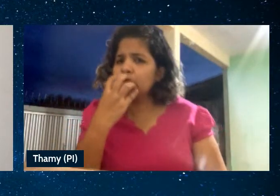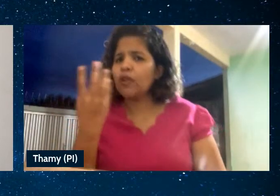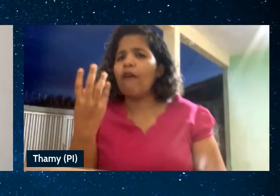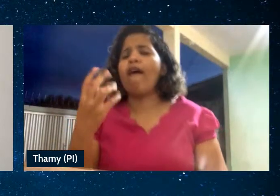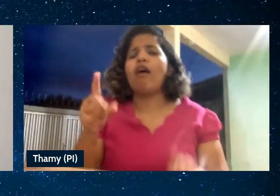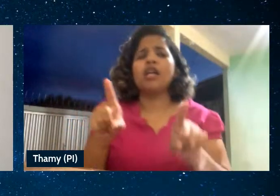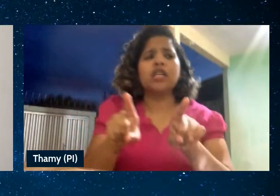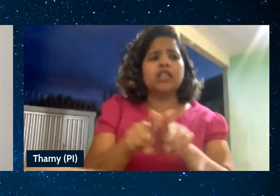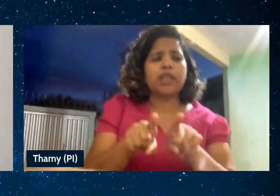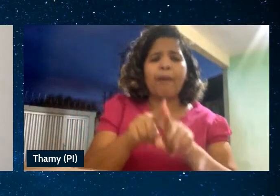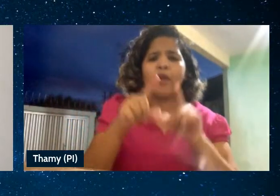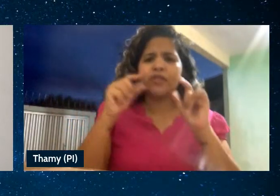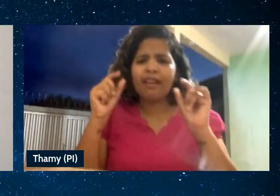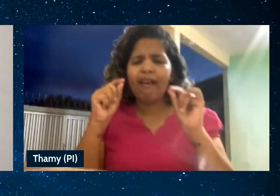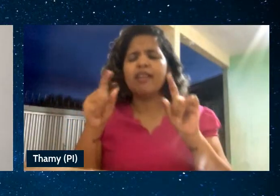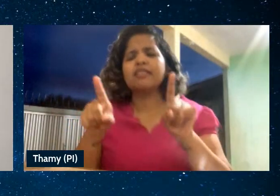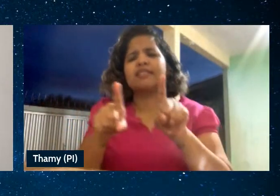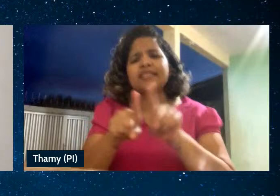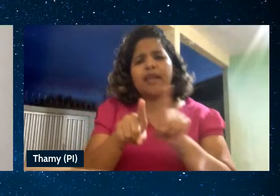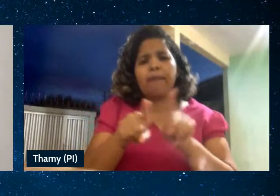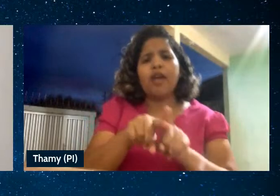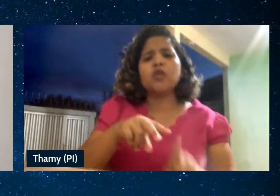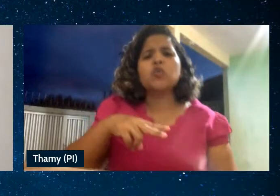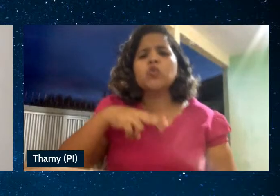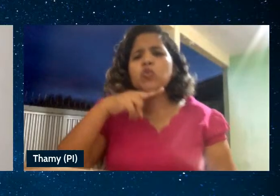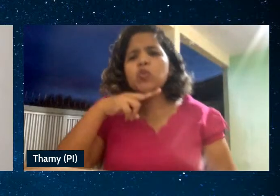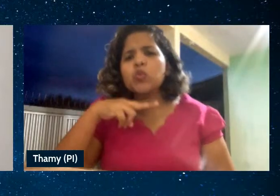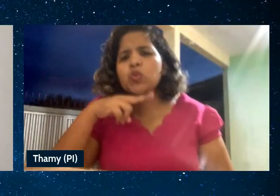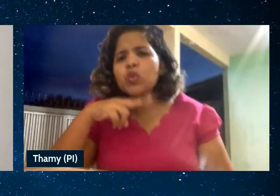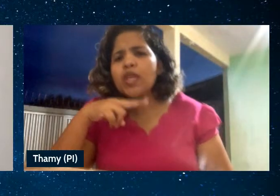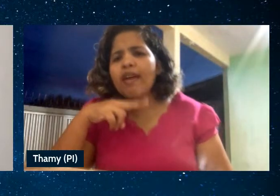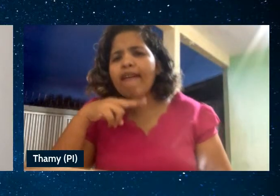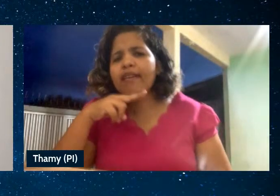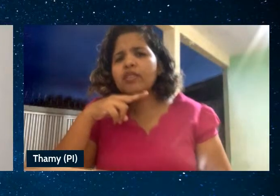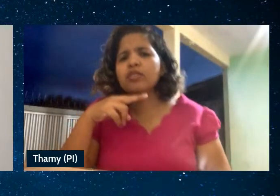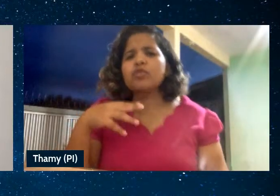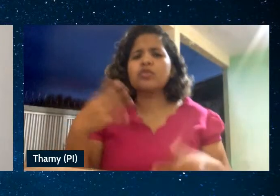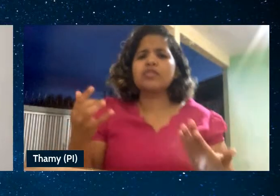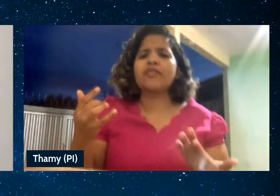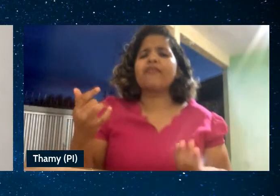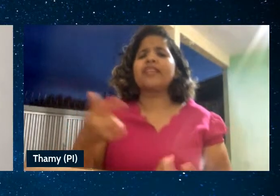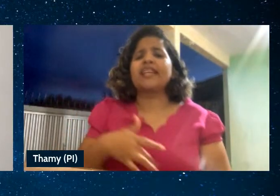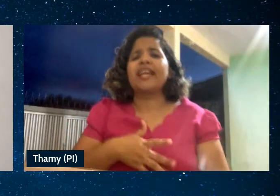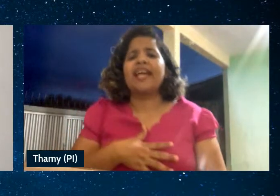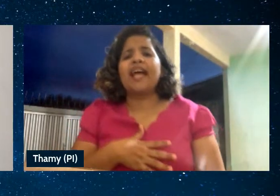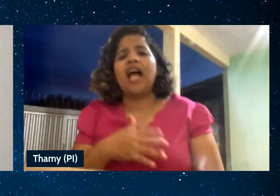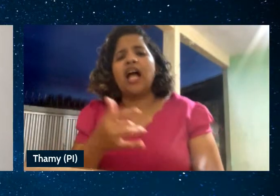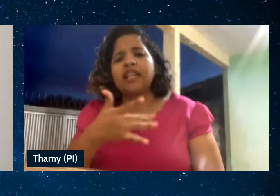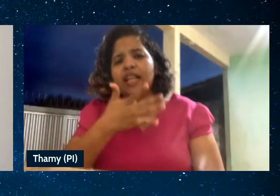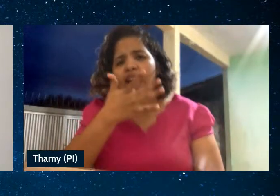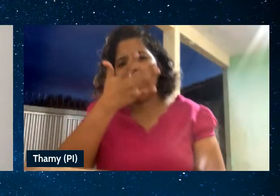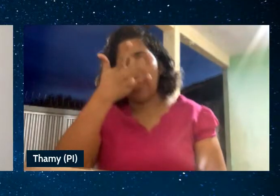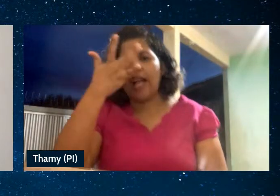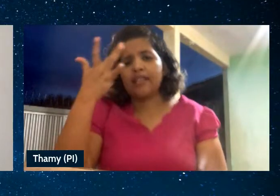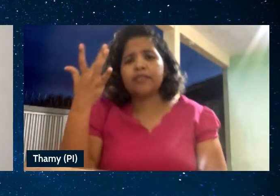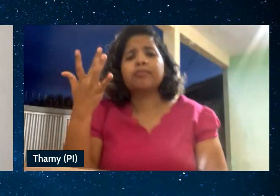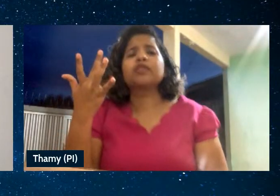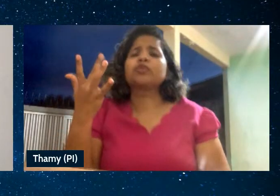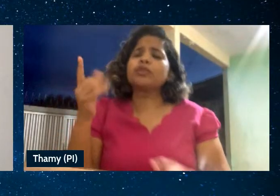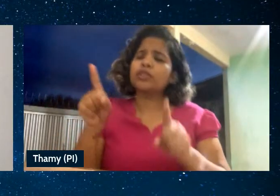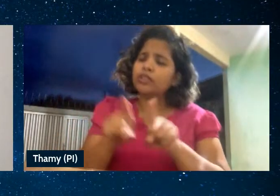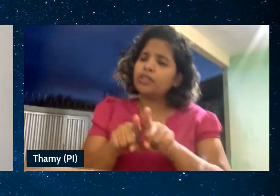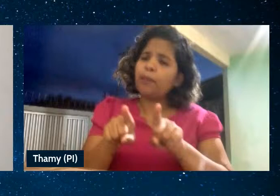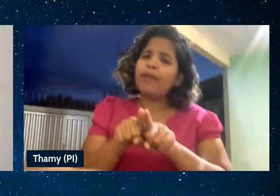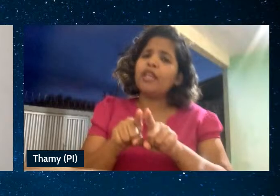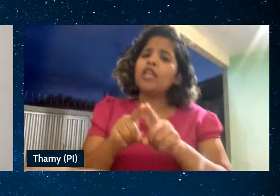netos dos Nossos amores primeiros que aqueles que Nós aceitamos nessa jornada caminhar